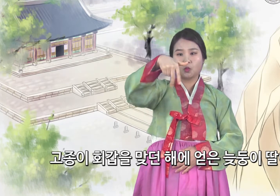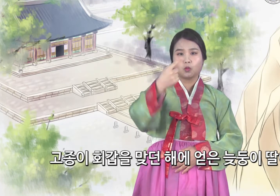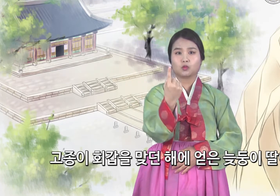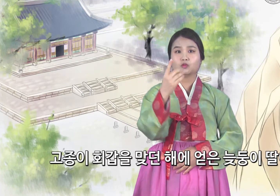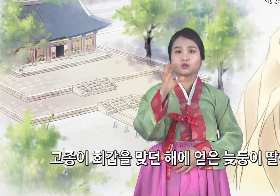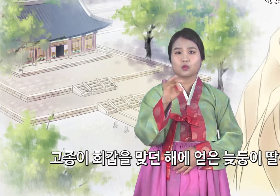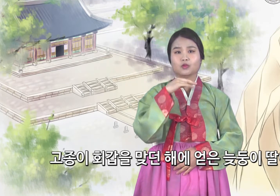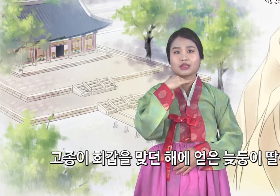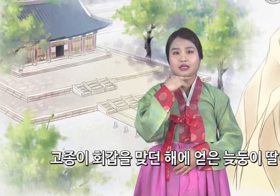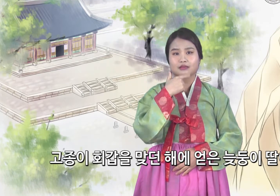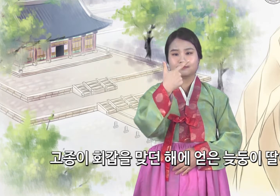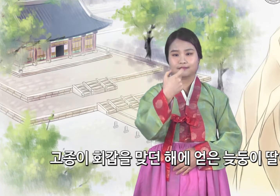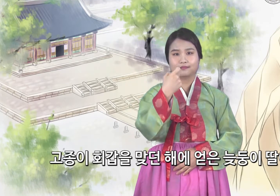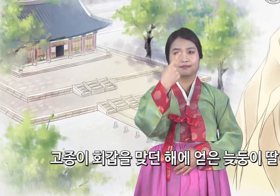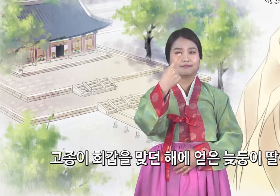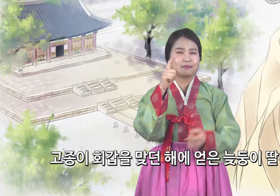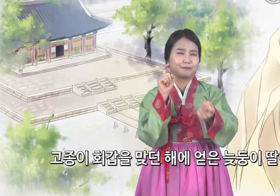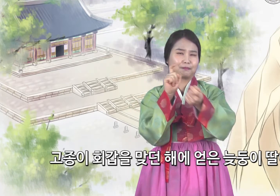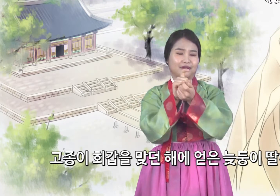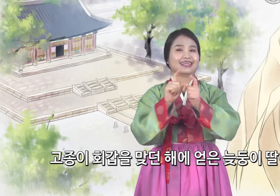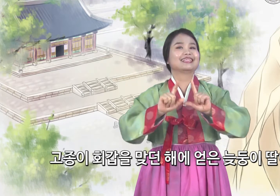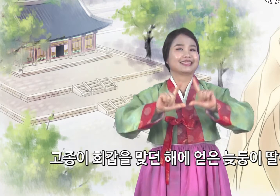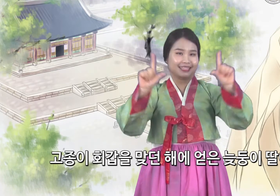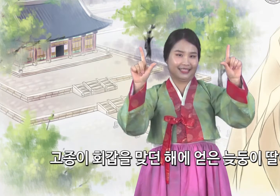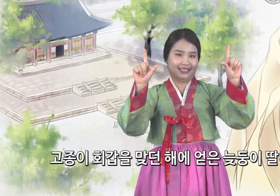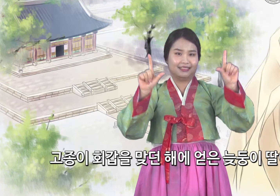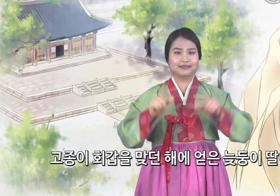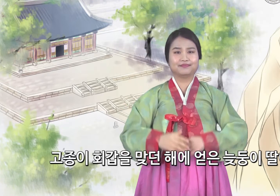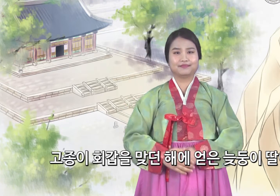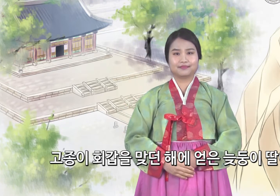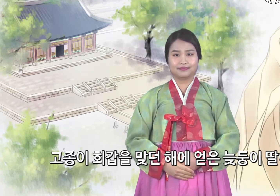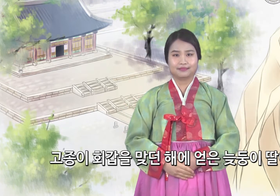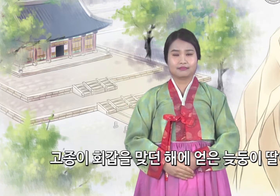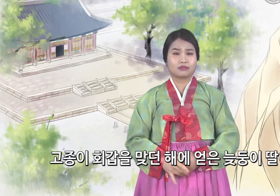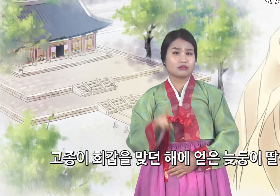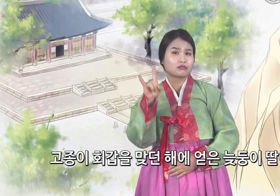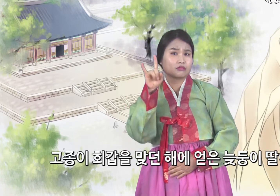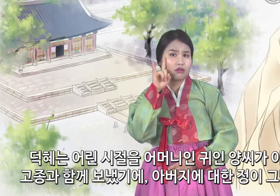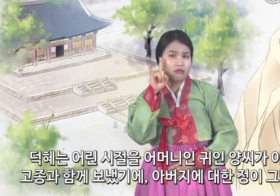고종이 회갑을 맞던 해에 얻은 늦둥이 딸이었다.